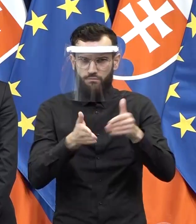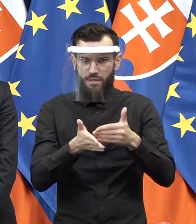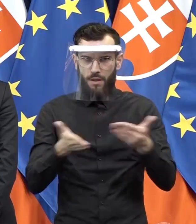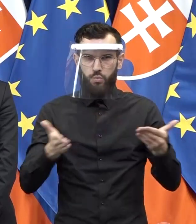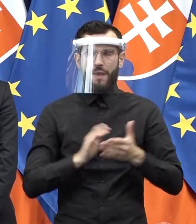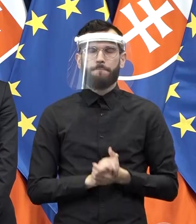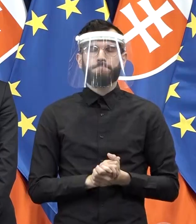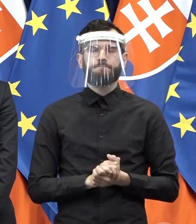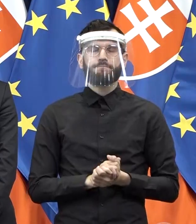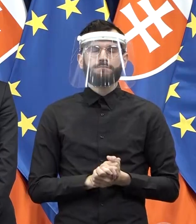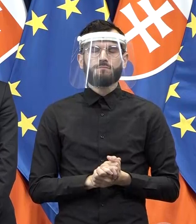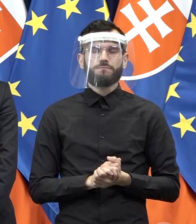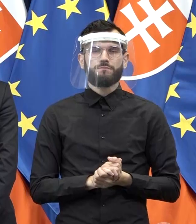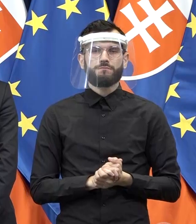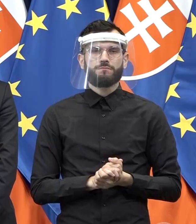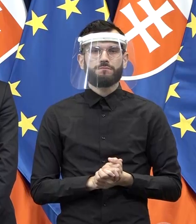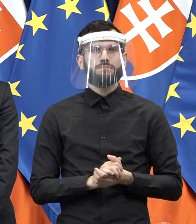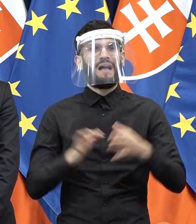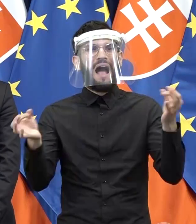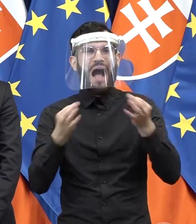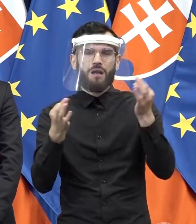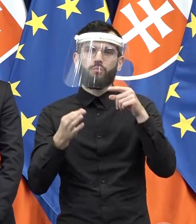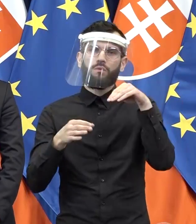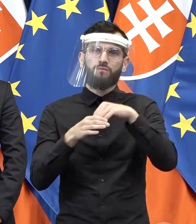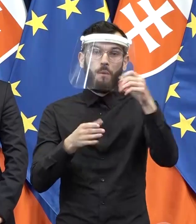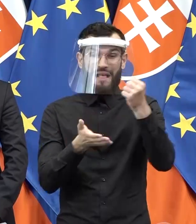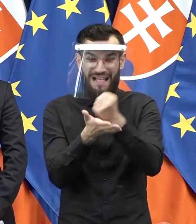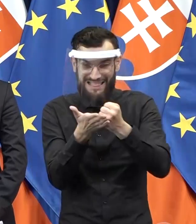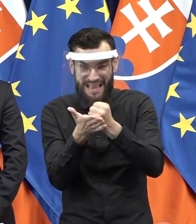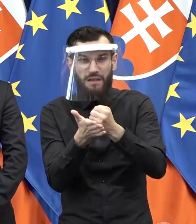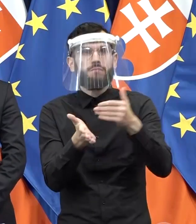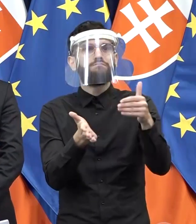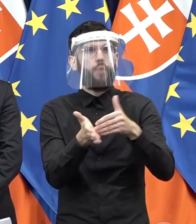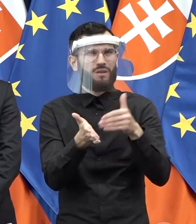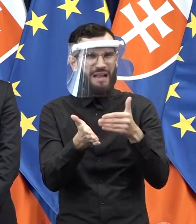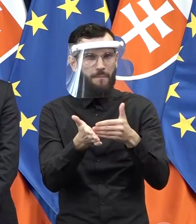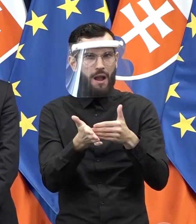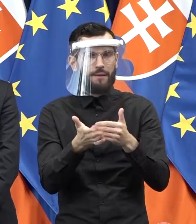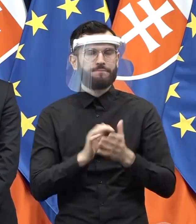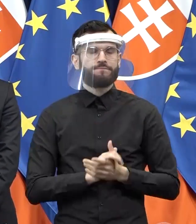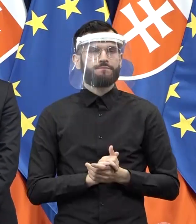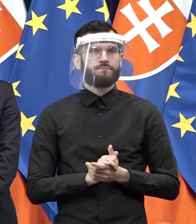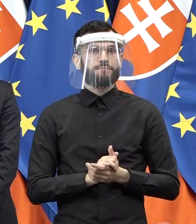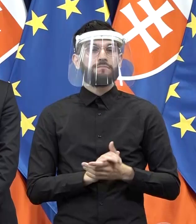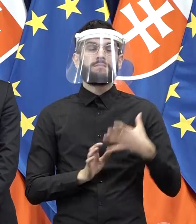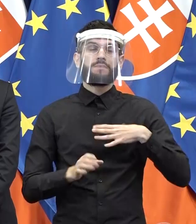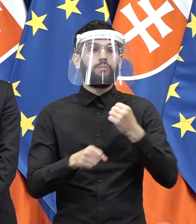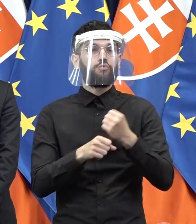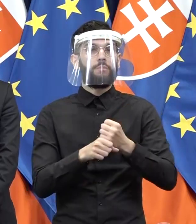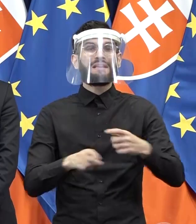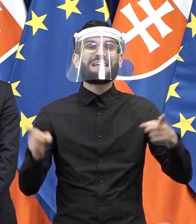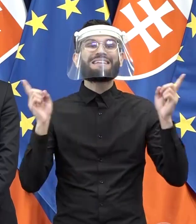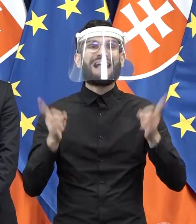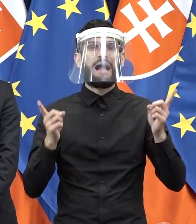A aby sme minimálne v tom rozsahu, ako tieto lieky potrebujeme, vydali zákaz na